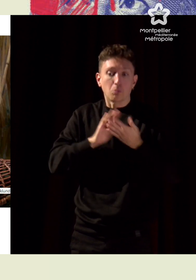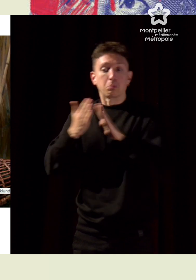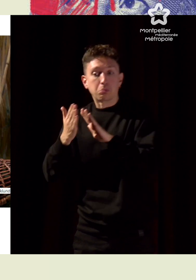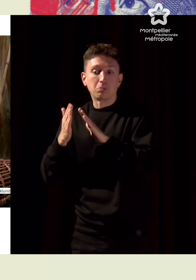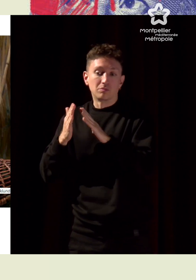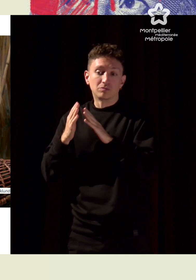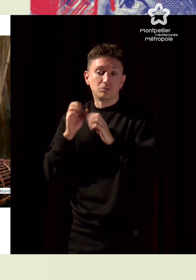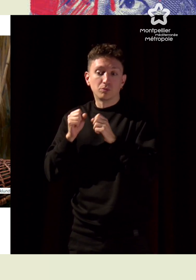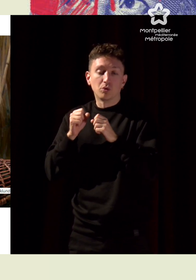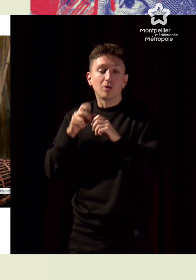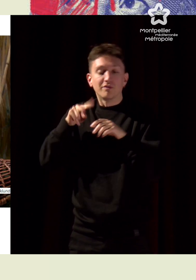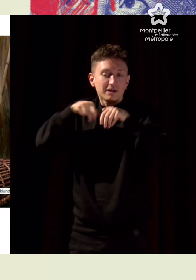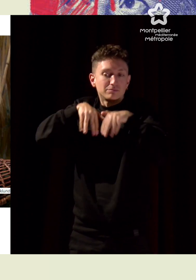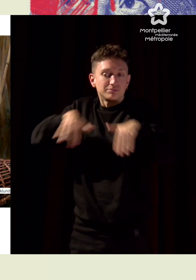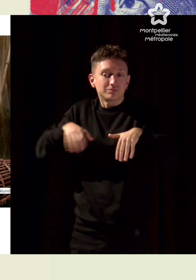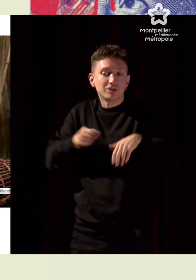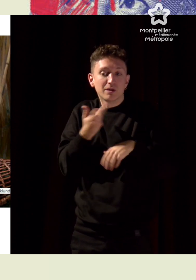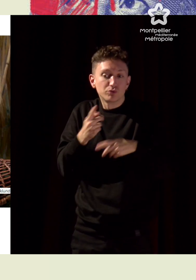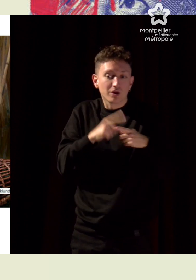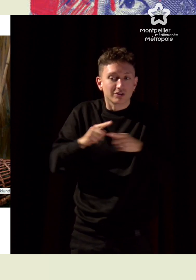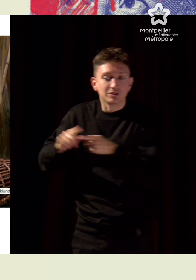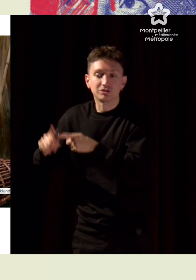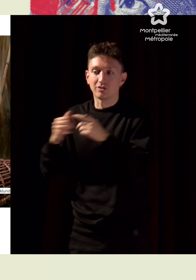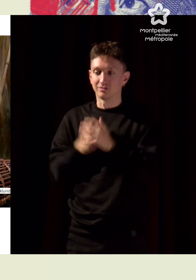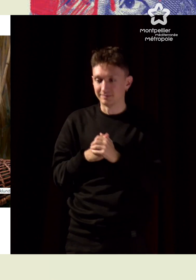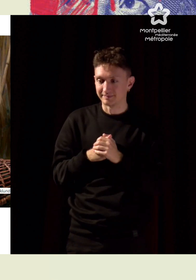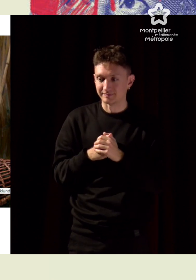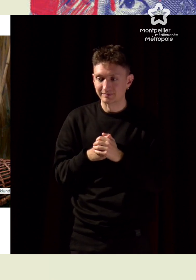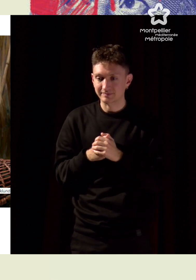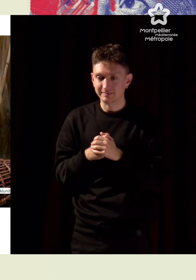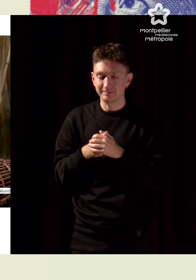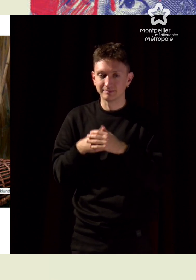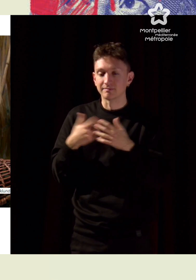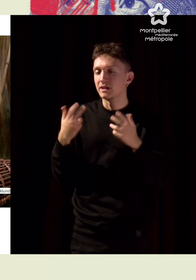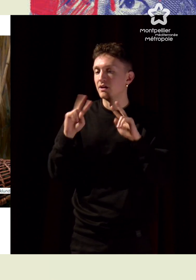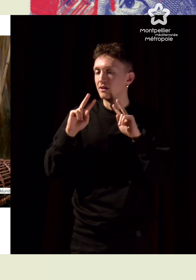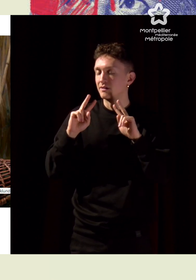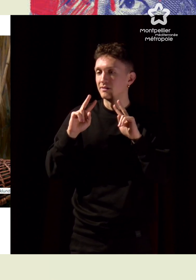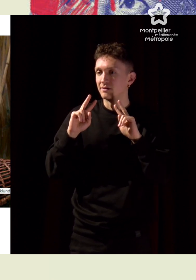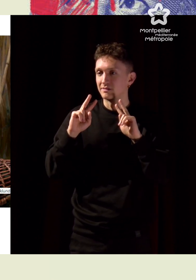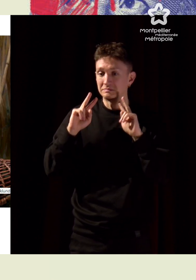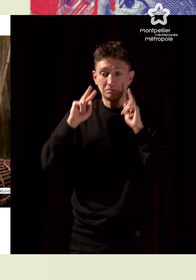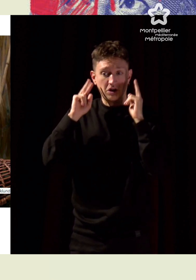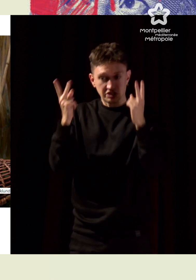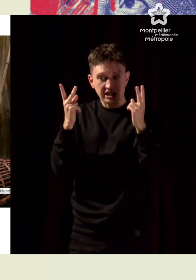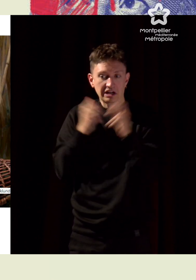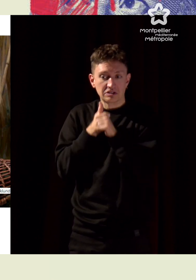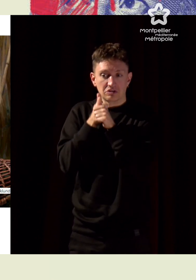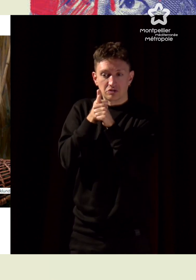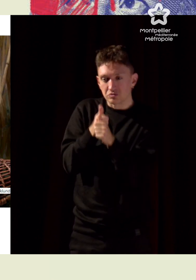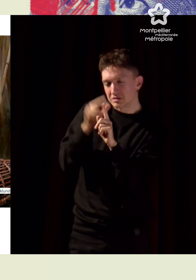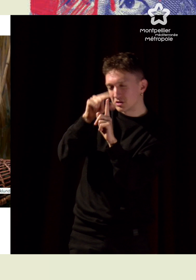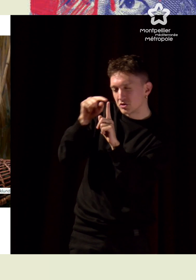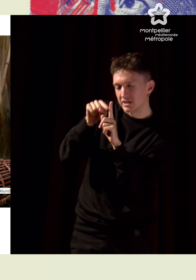foncée, mais il y a certaines mutations qui ont un effet assez fort où en général, quand on porte une forme de la mutation, on va plutôt